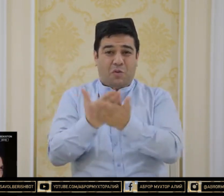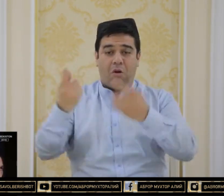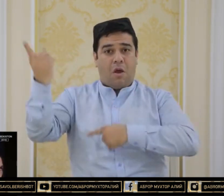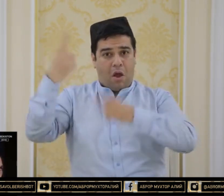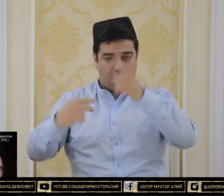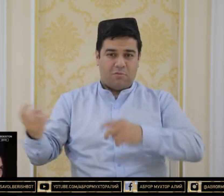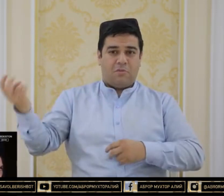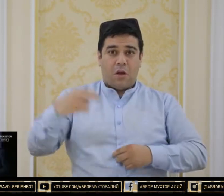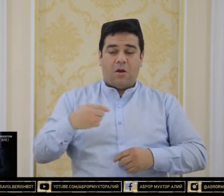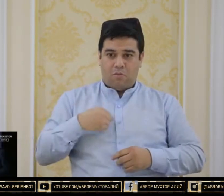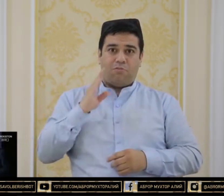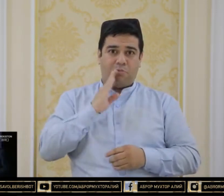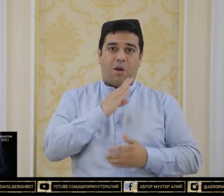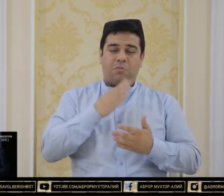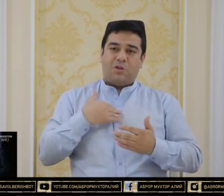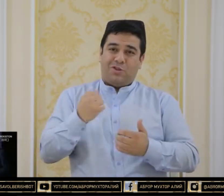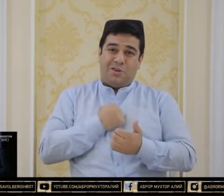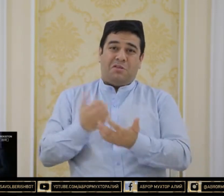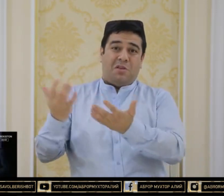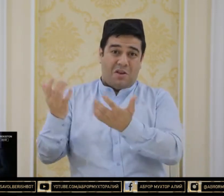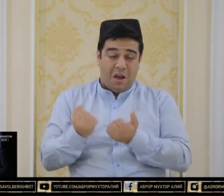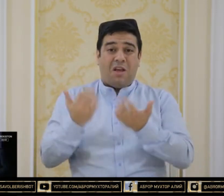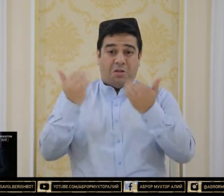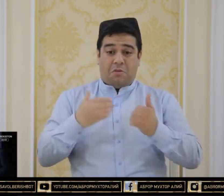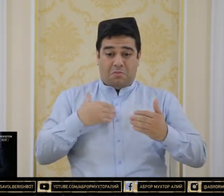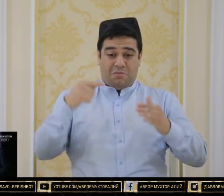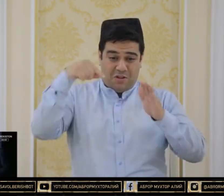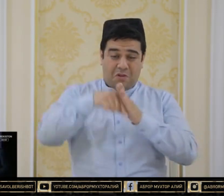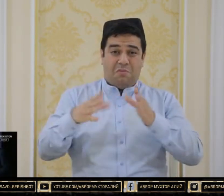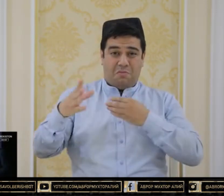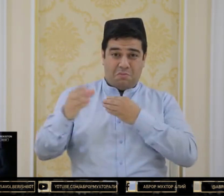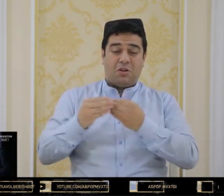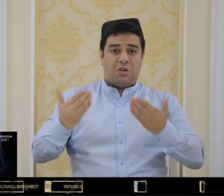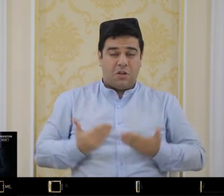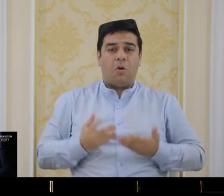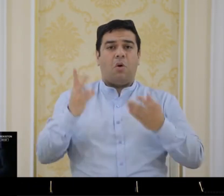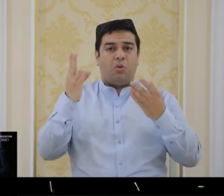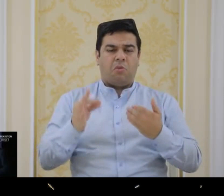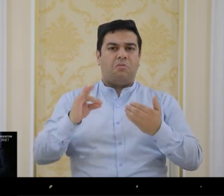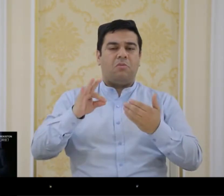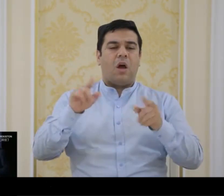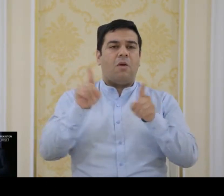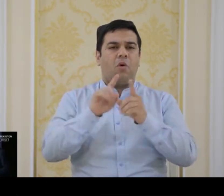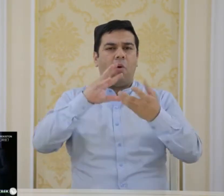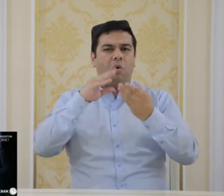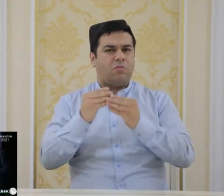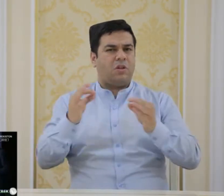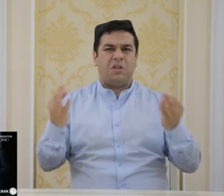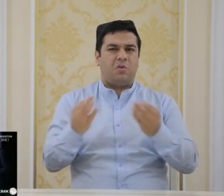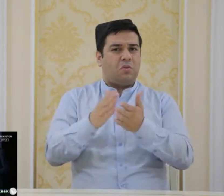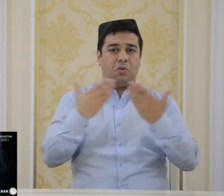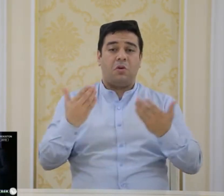qilib. Mana hozir ona bola o'rtamizda juda katta jarlik bor. Jarlik